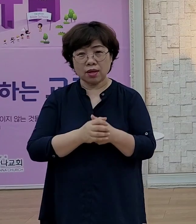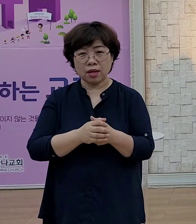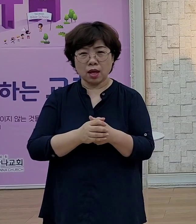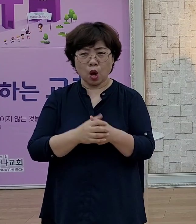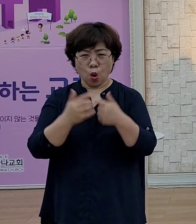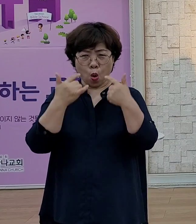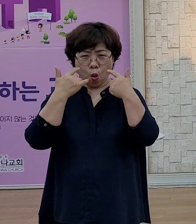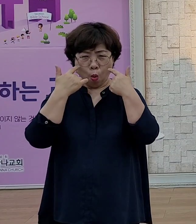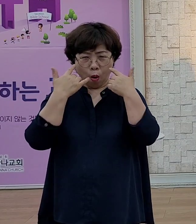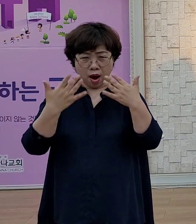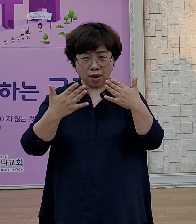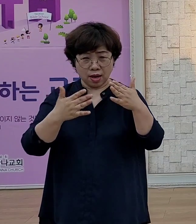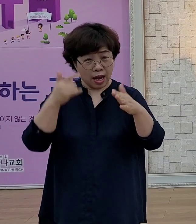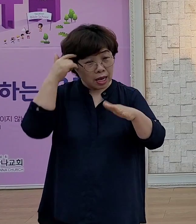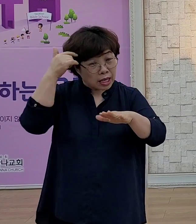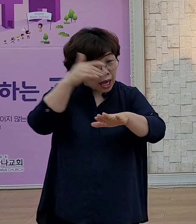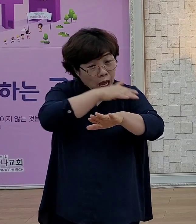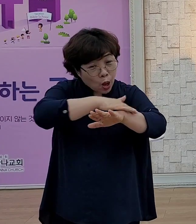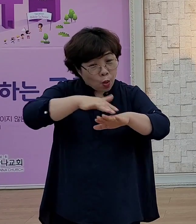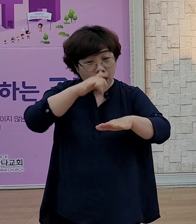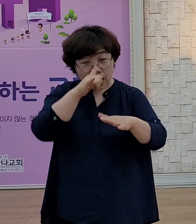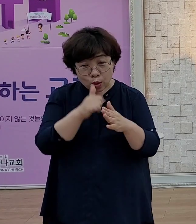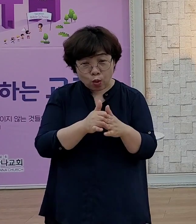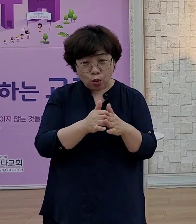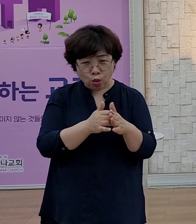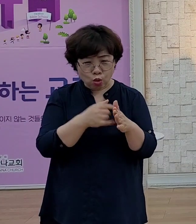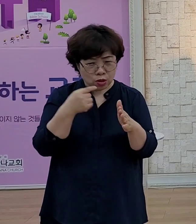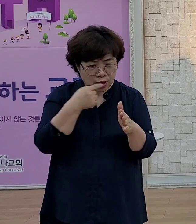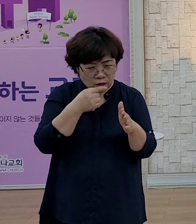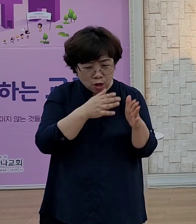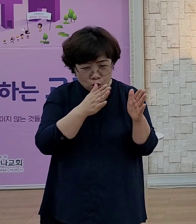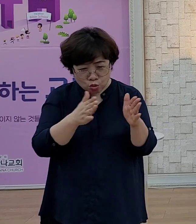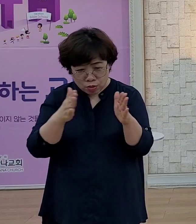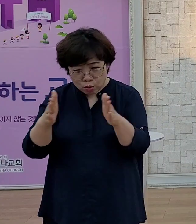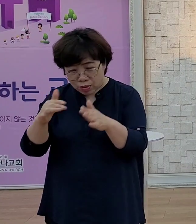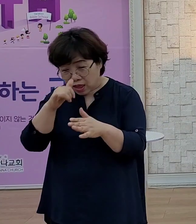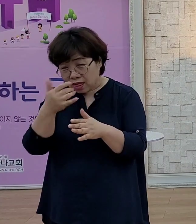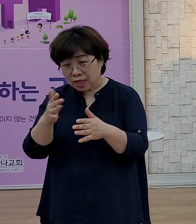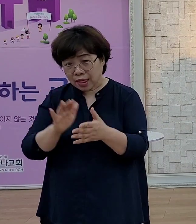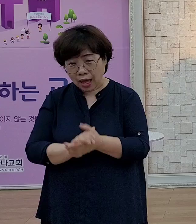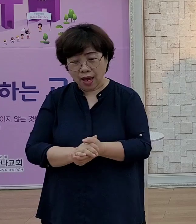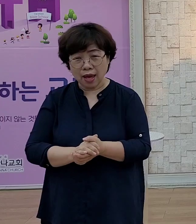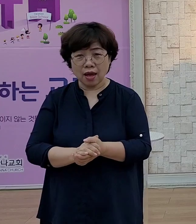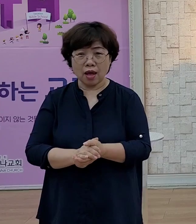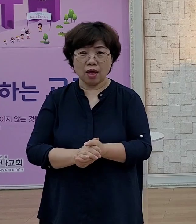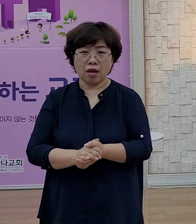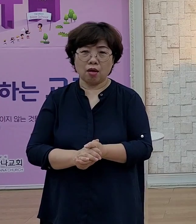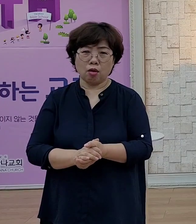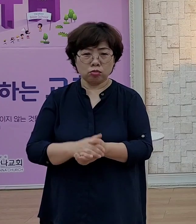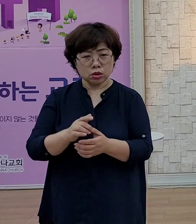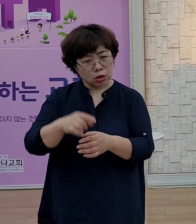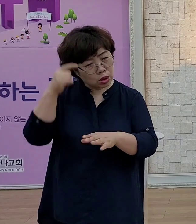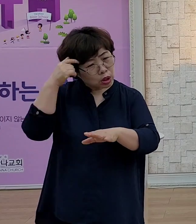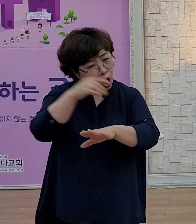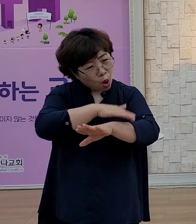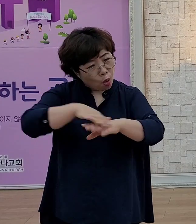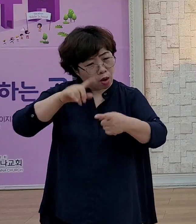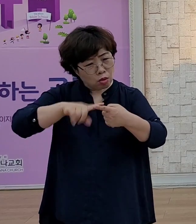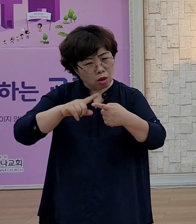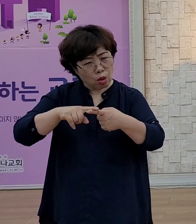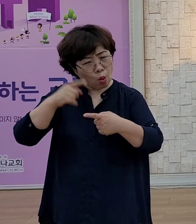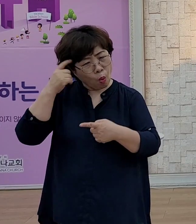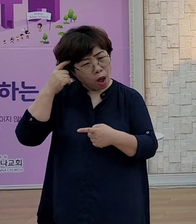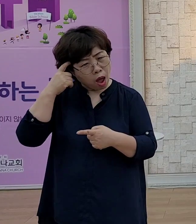이 내용을 계획을 가지고 내가 1년 동안 그 도시에 가서 장사하여 이익을 보겠다라고 계획하고